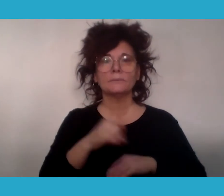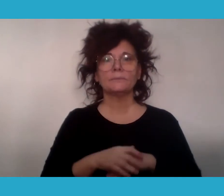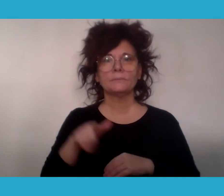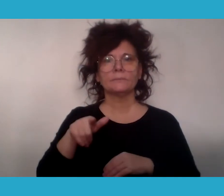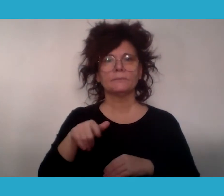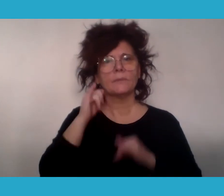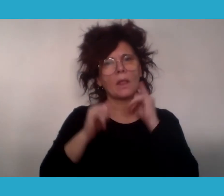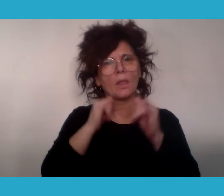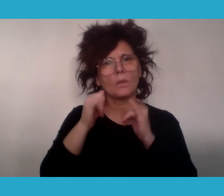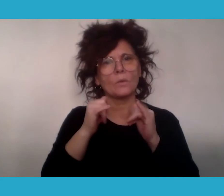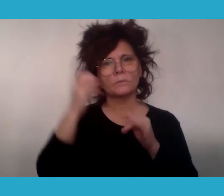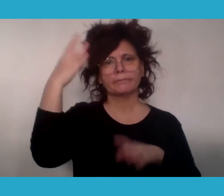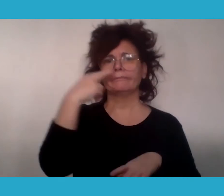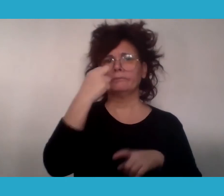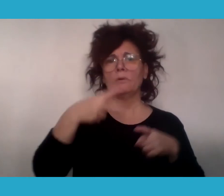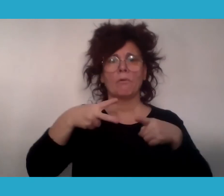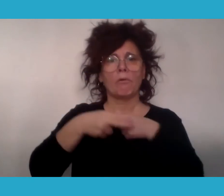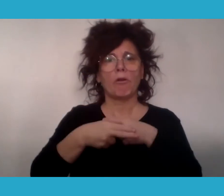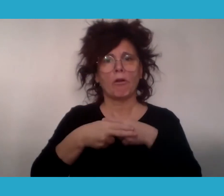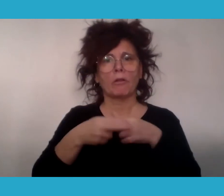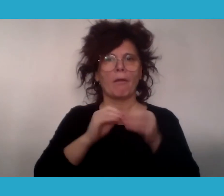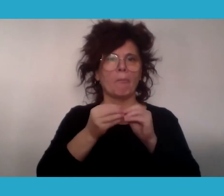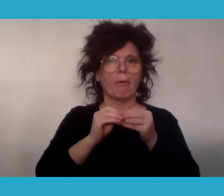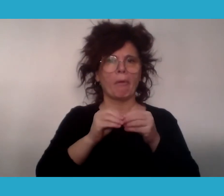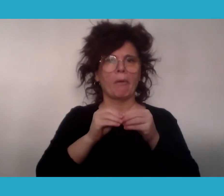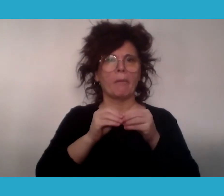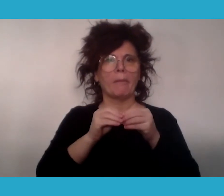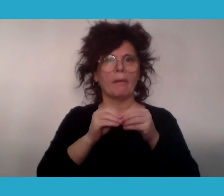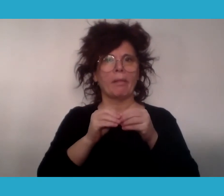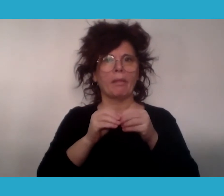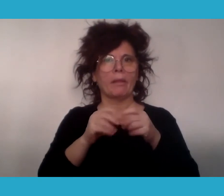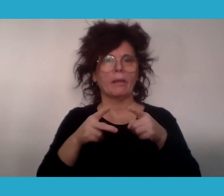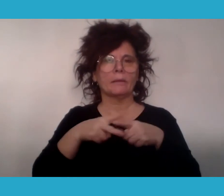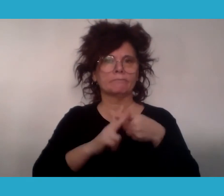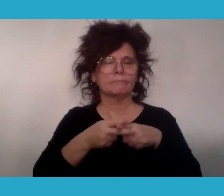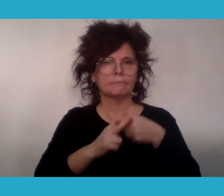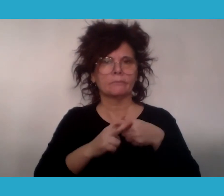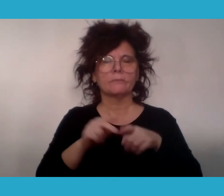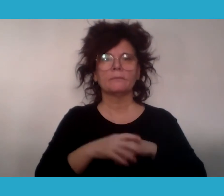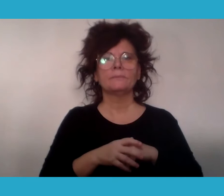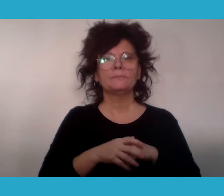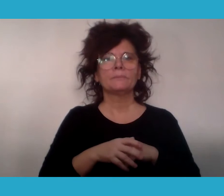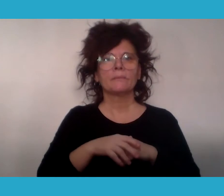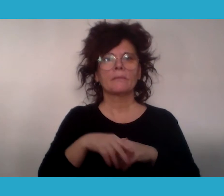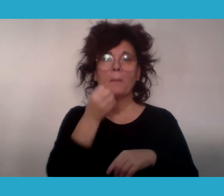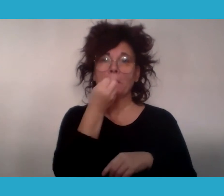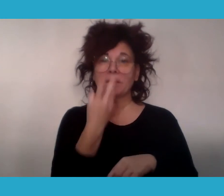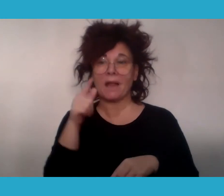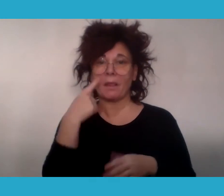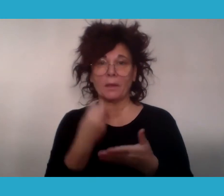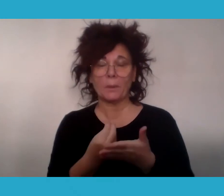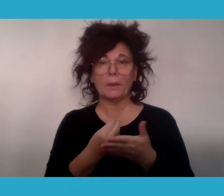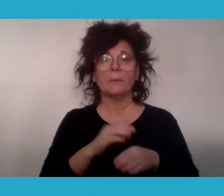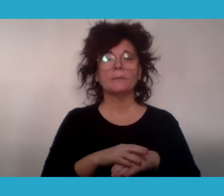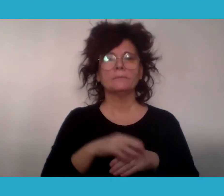quien anuncia que hay cortes de luz en la zona y hay problemas de conectividad. Dice ser habitante de Villa Giardino, en zona rural. Solicita se declare la invalidez de la